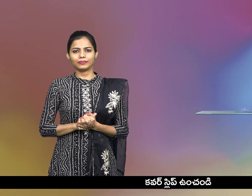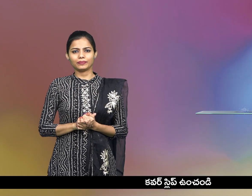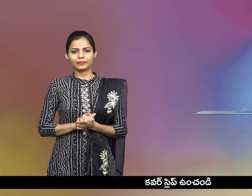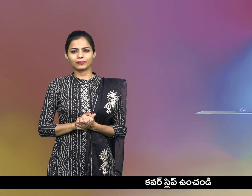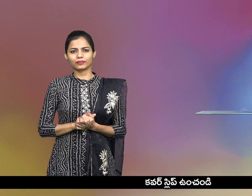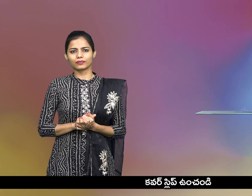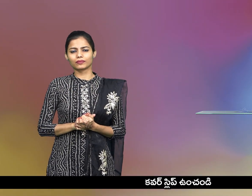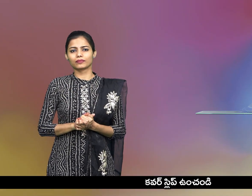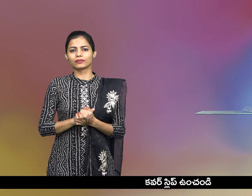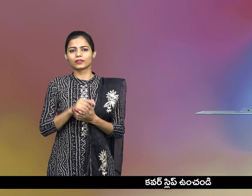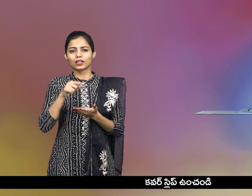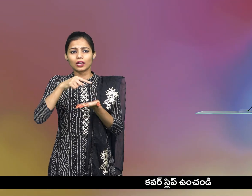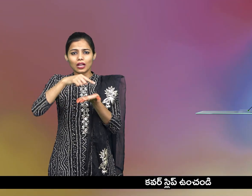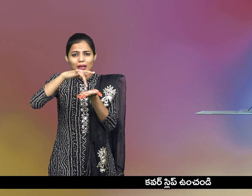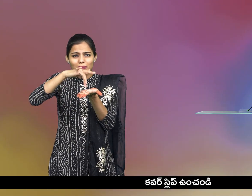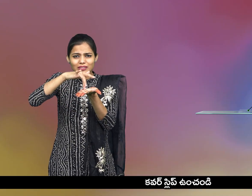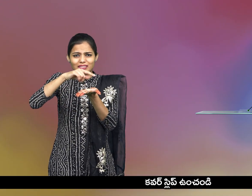కవర్ స్లిప్ ఉంచండి.